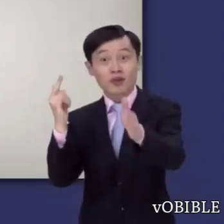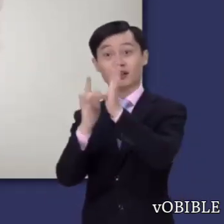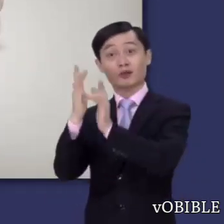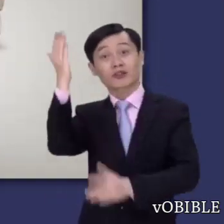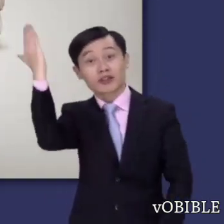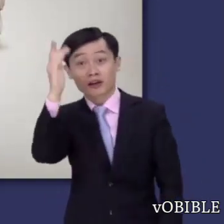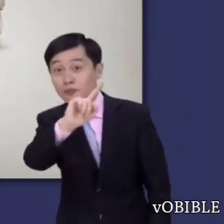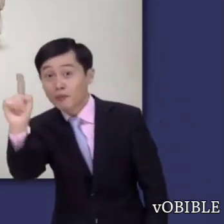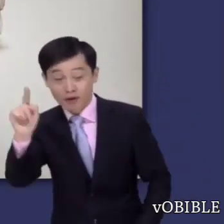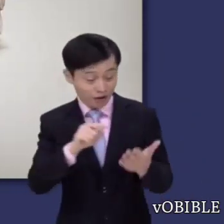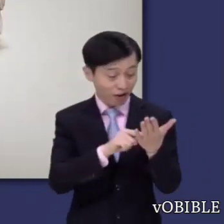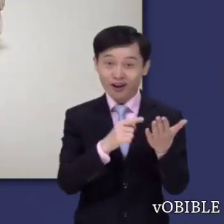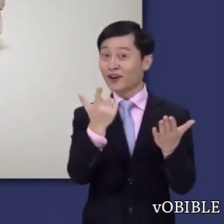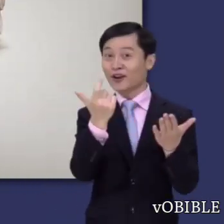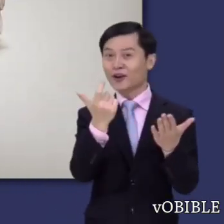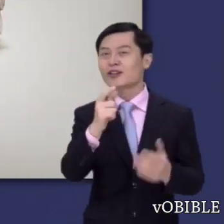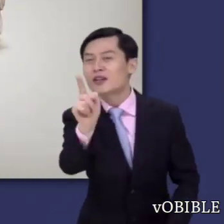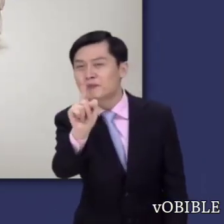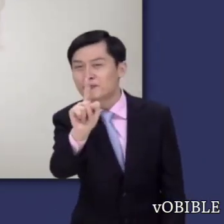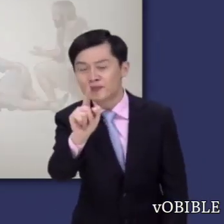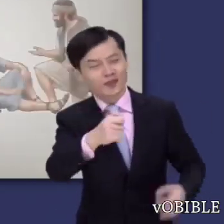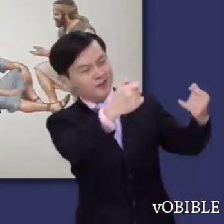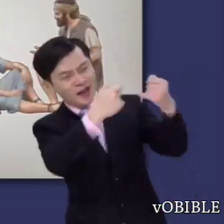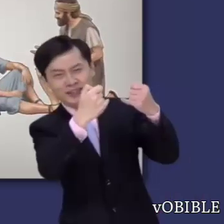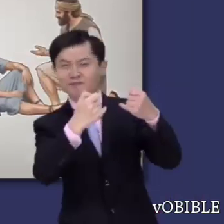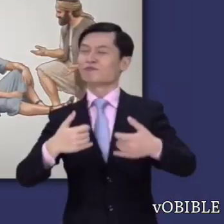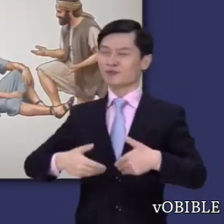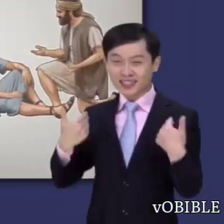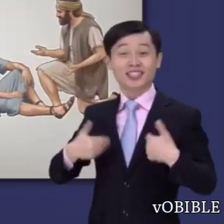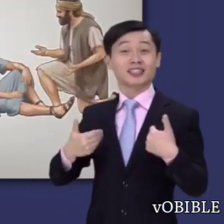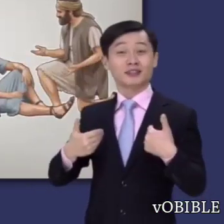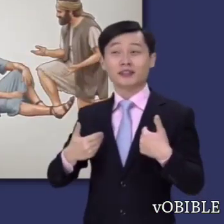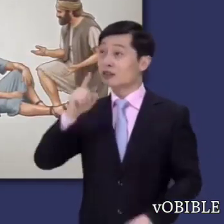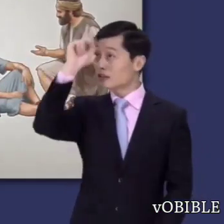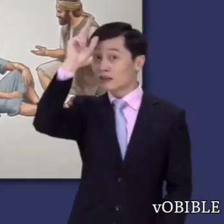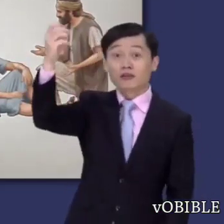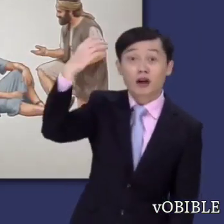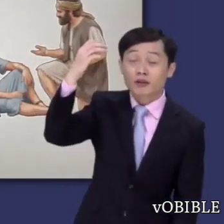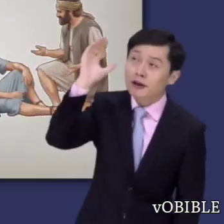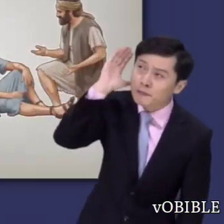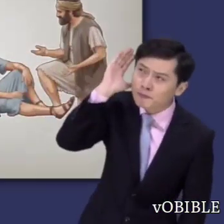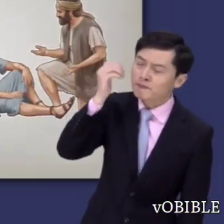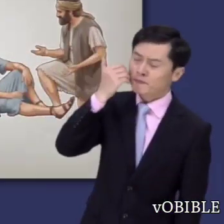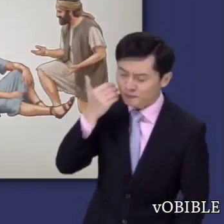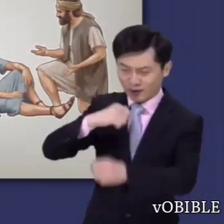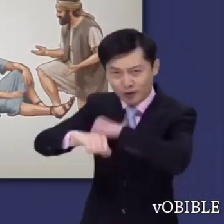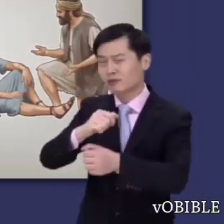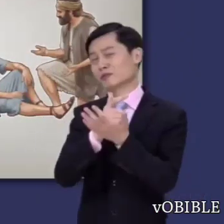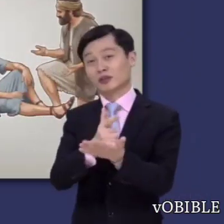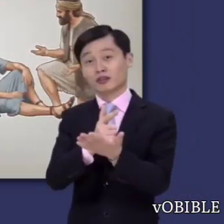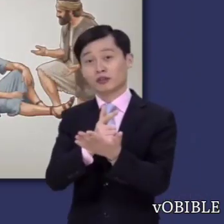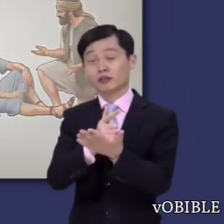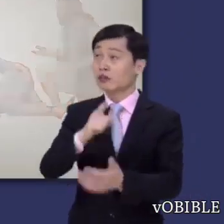如，我们即使遭到迫害也能保持喜乐。要实践上帝的话语，不要只是听过